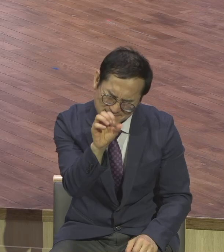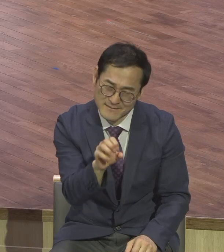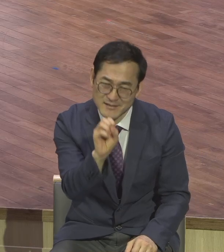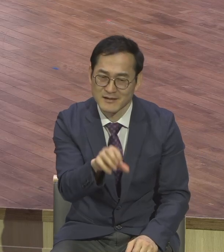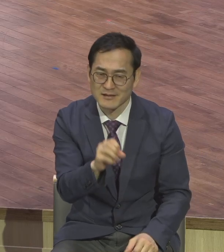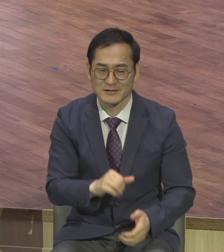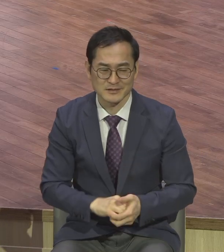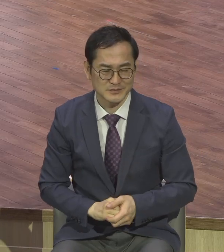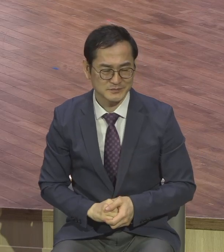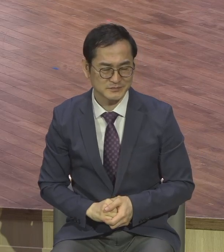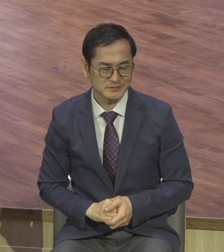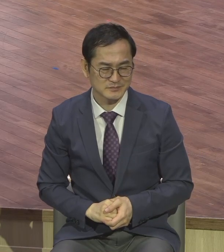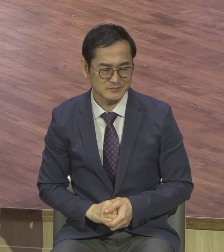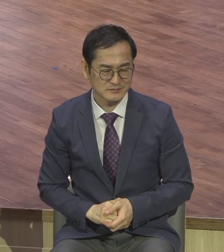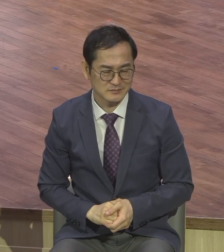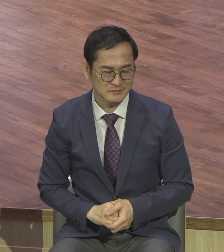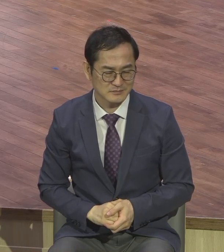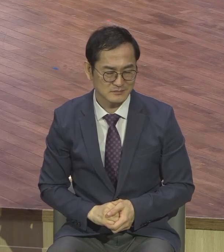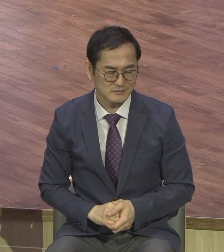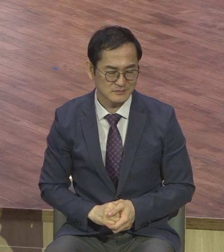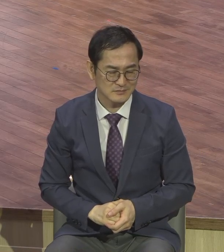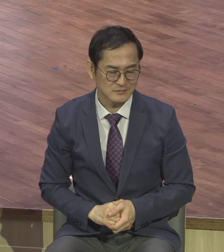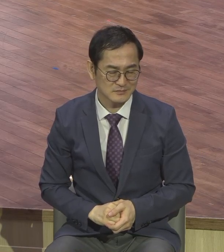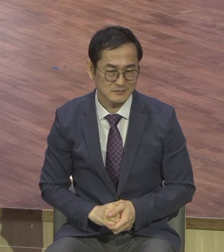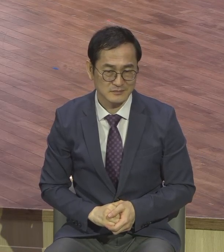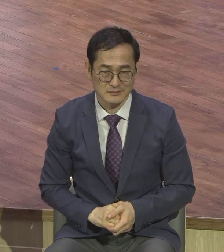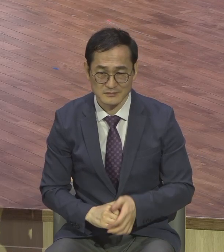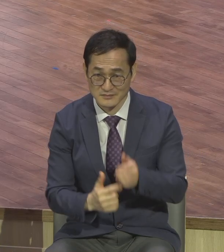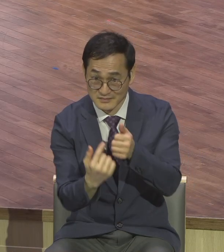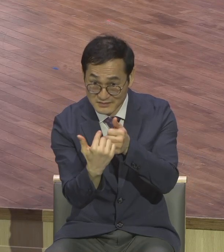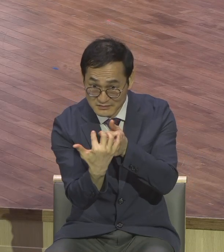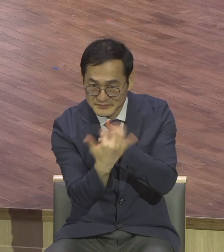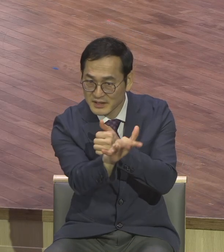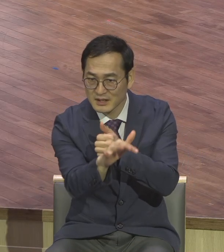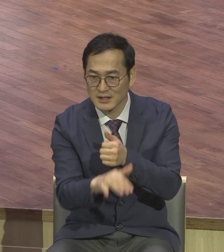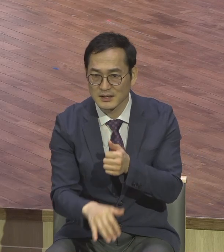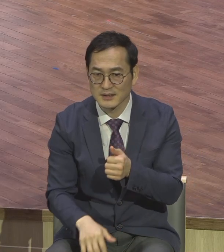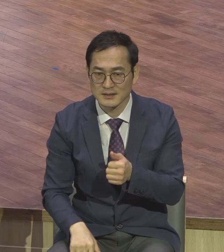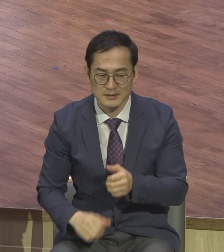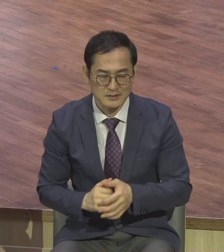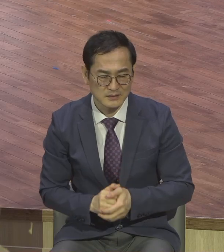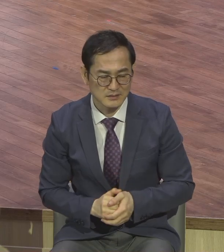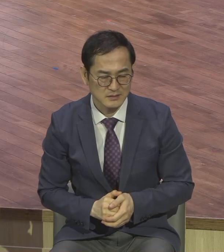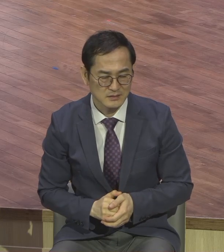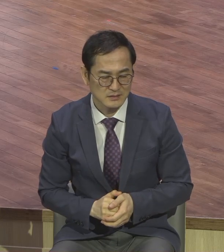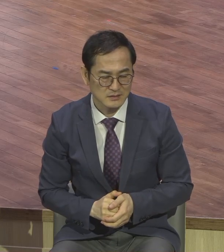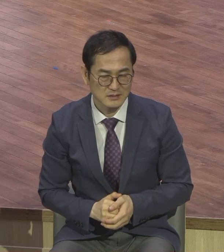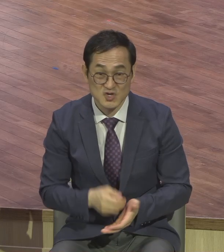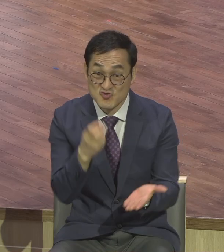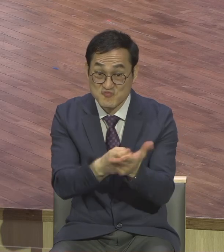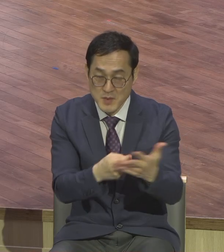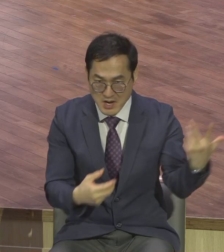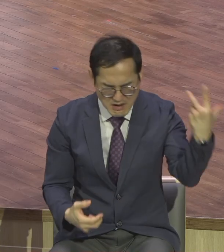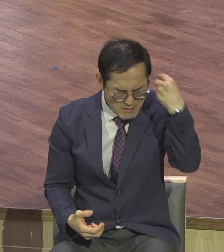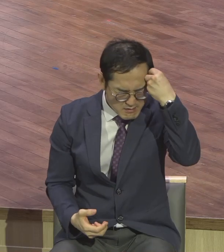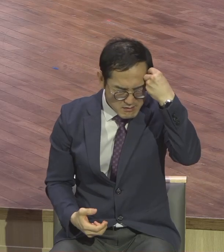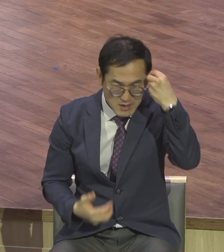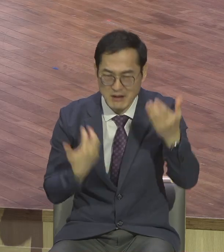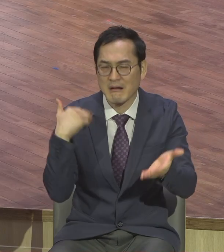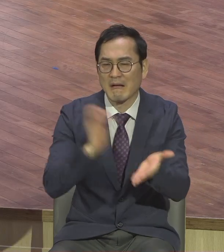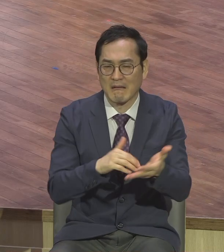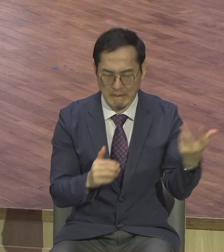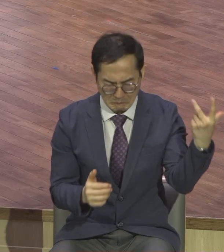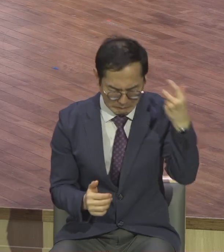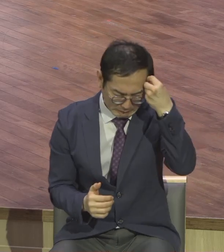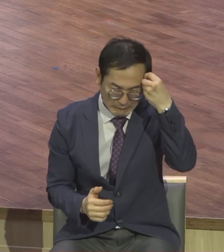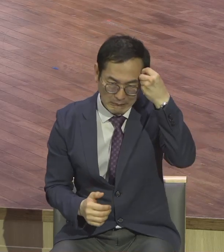오히려 권면하니까 오히려 바울한테 등을 돌려. 너무 율법 이것이 막 다시 원래 체질이 율법